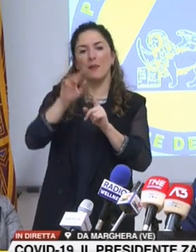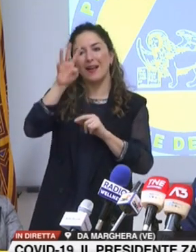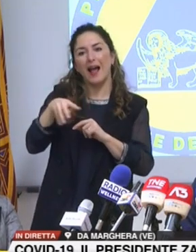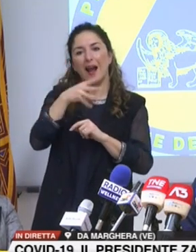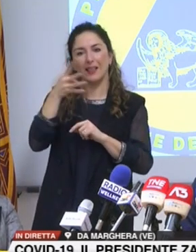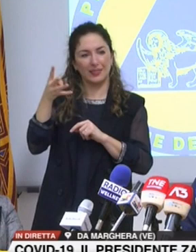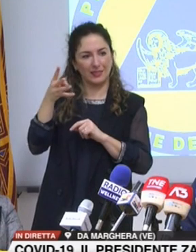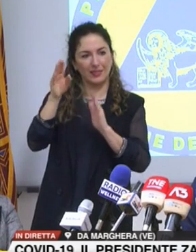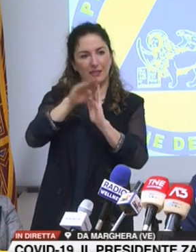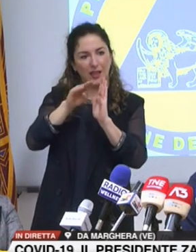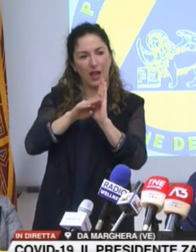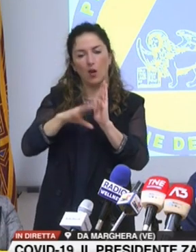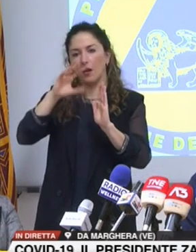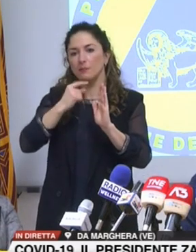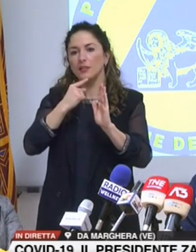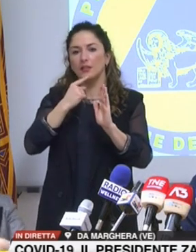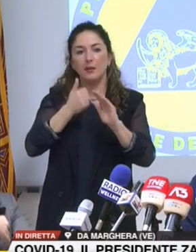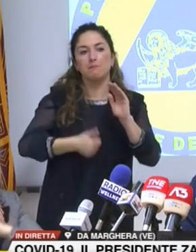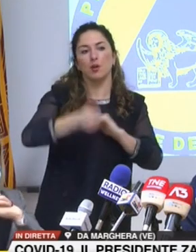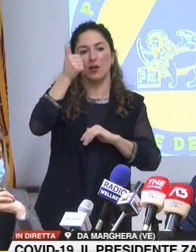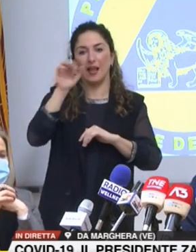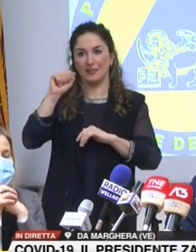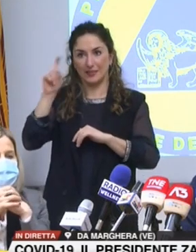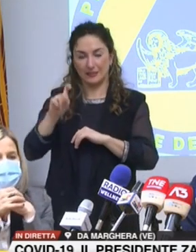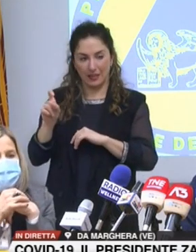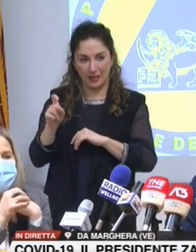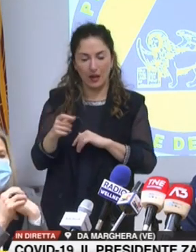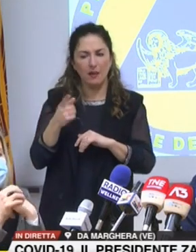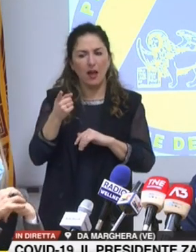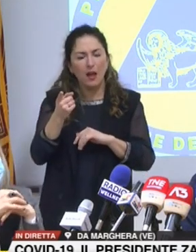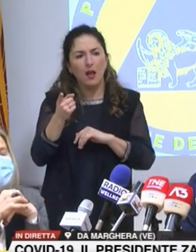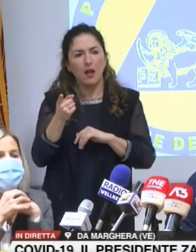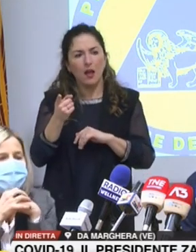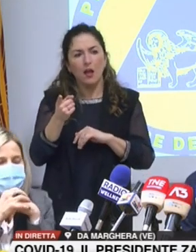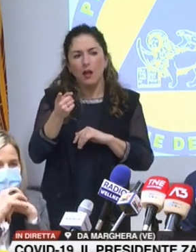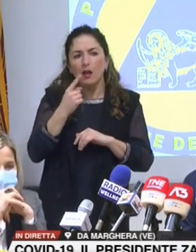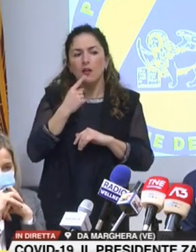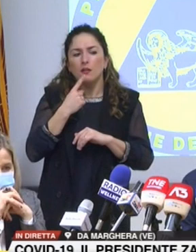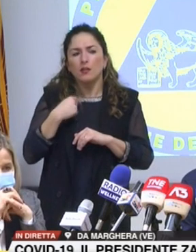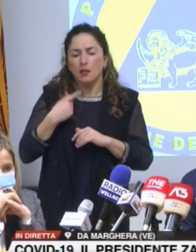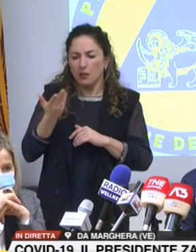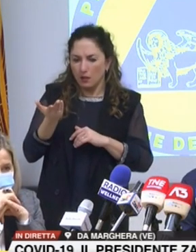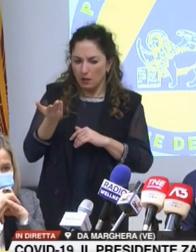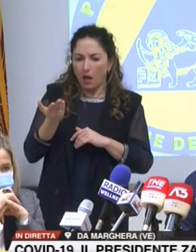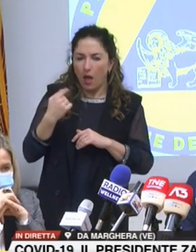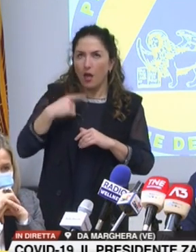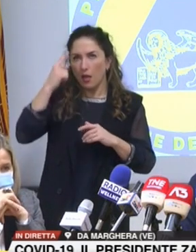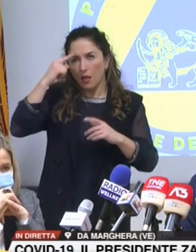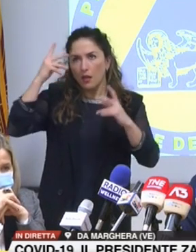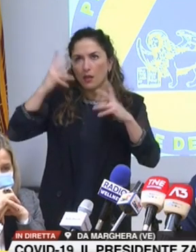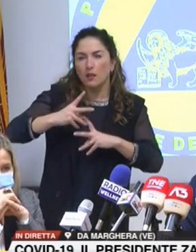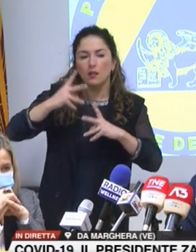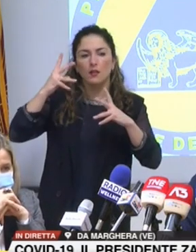capire se ci siano delle priorità per i vaccini AstraZeneca, però quando lei mi diceva adesso stiamo pensando, eventualmente ci